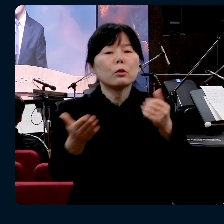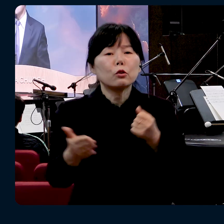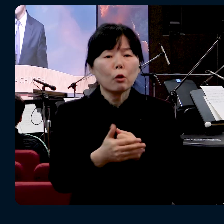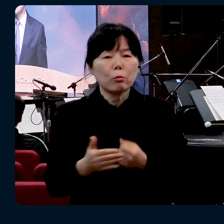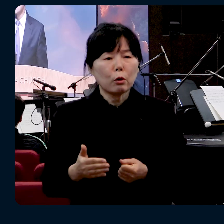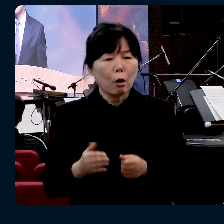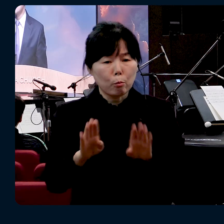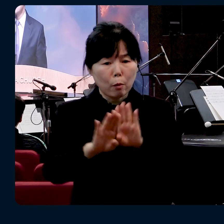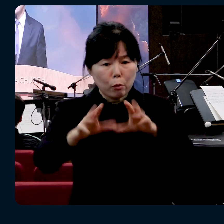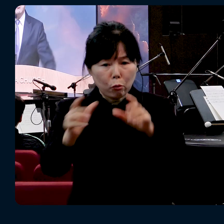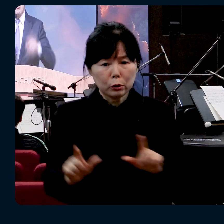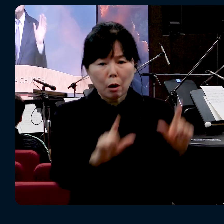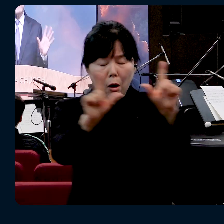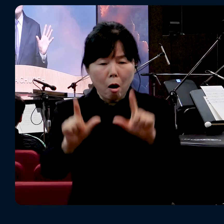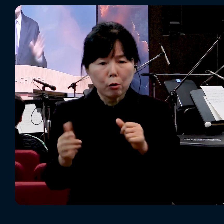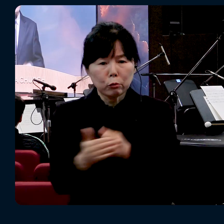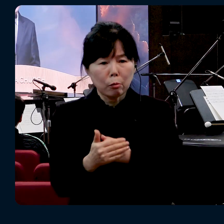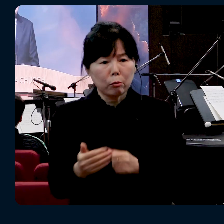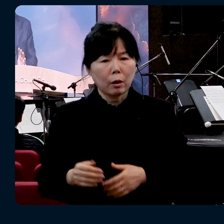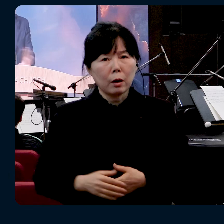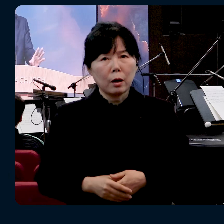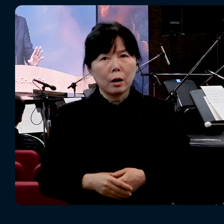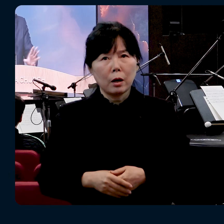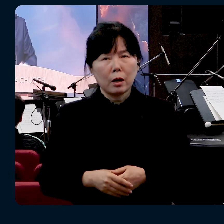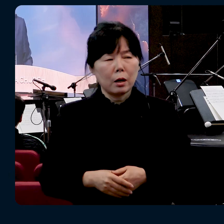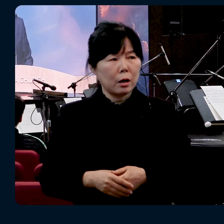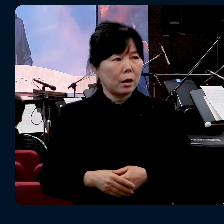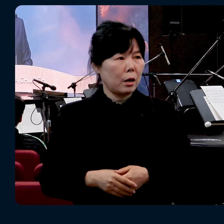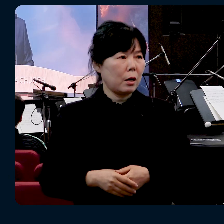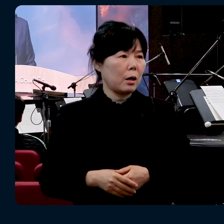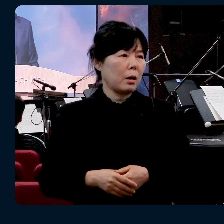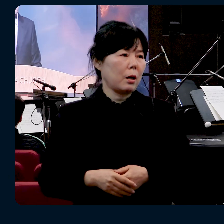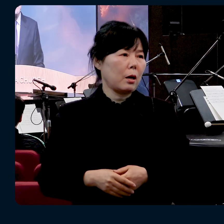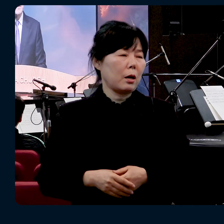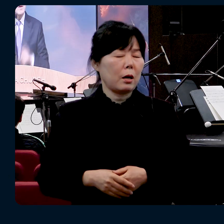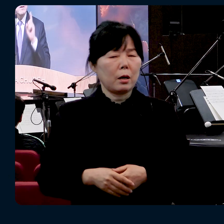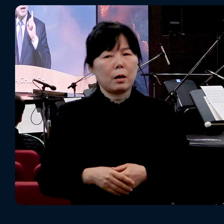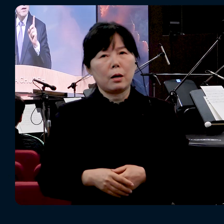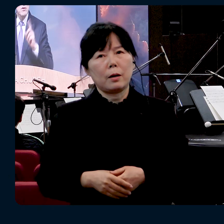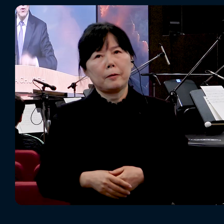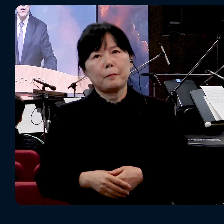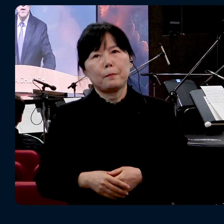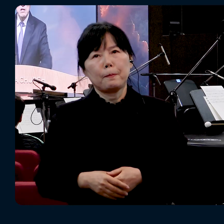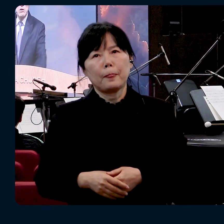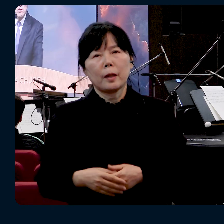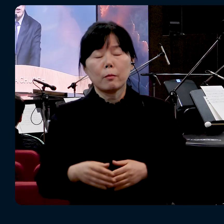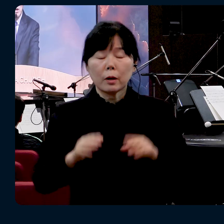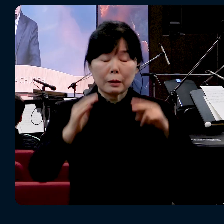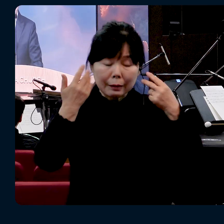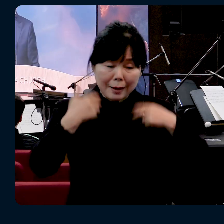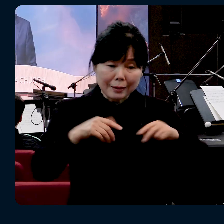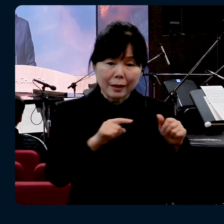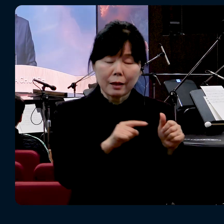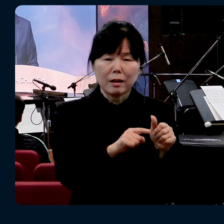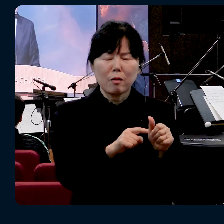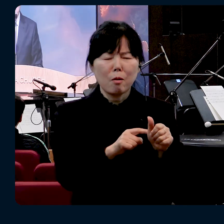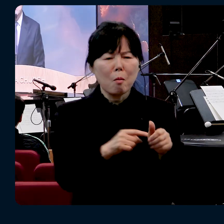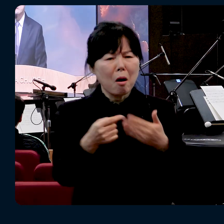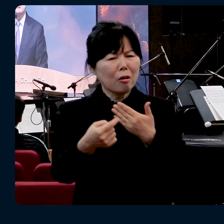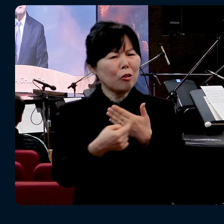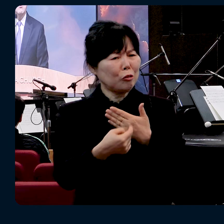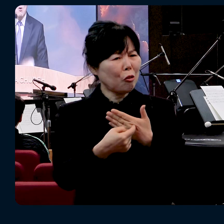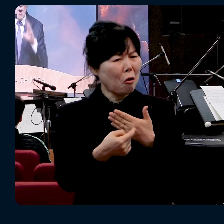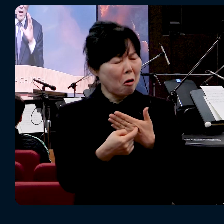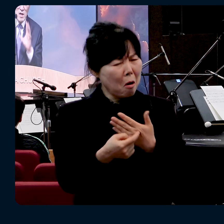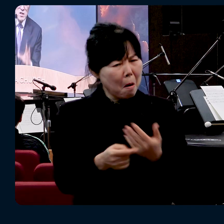나라에 살면서 그걸 거부한다? 이게 불가능하다 그 말입니다. 다니엘은요, 그런 식의 표면적